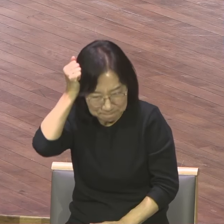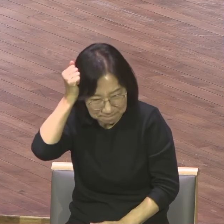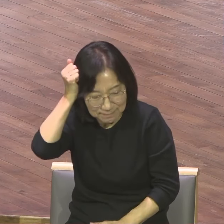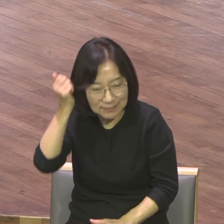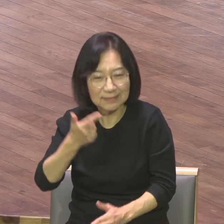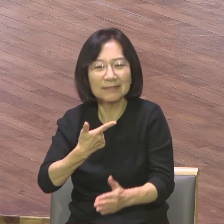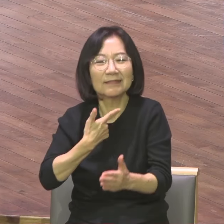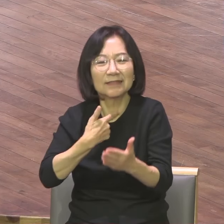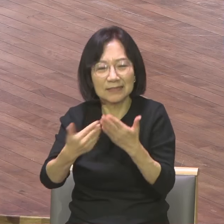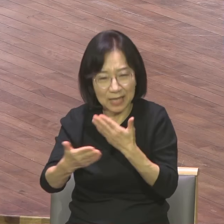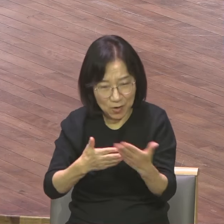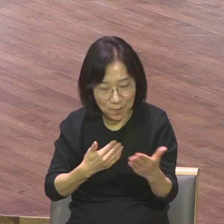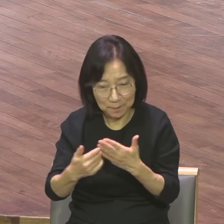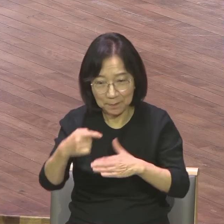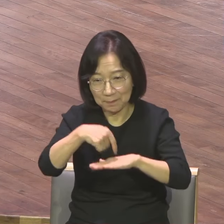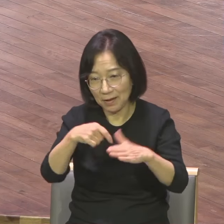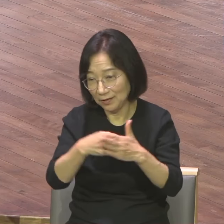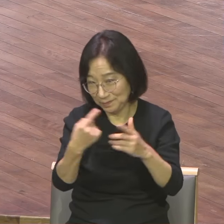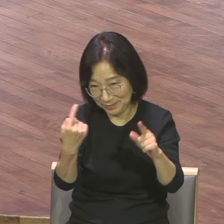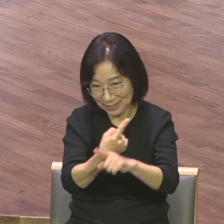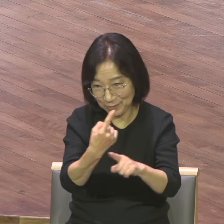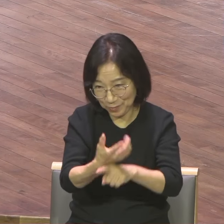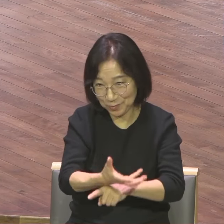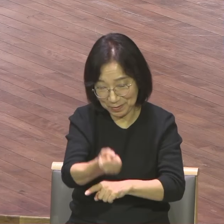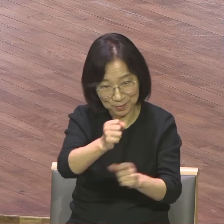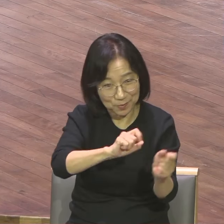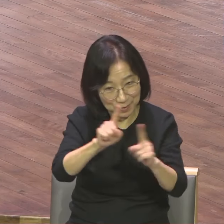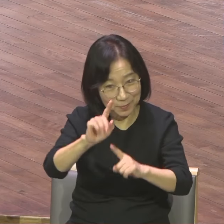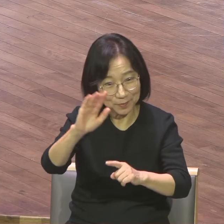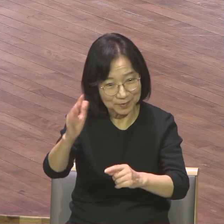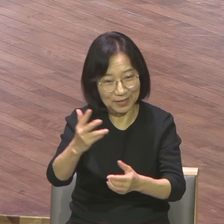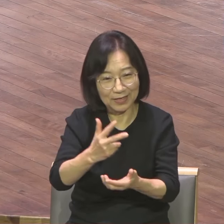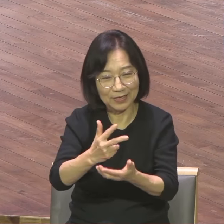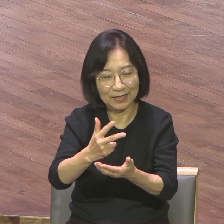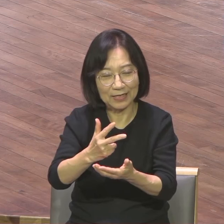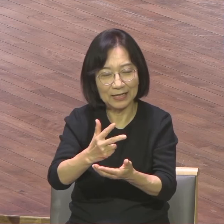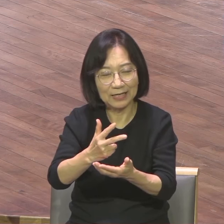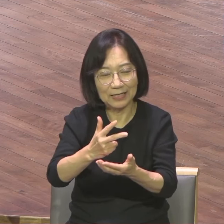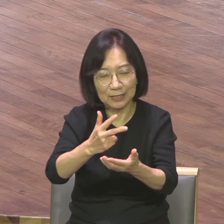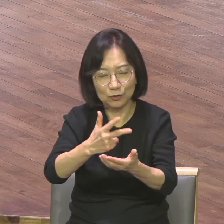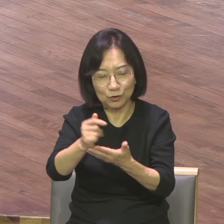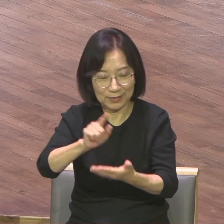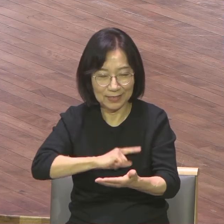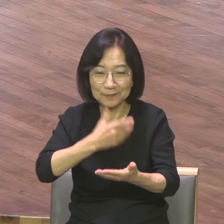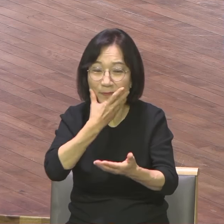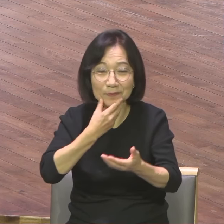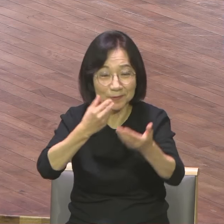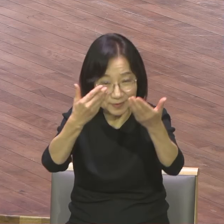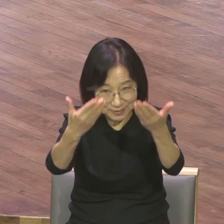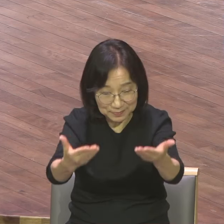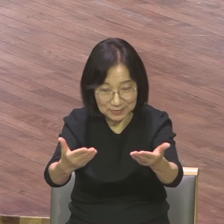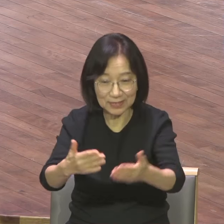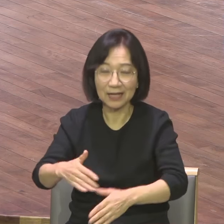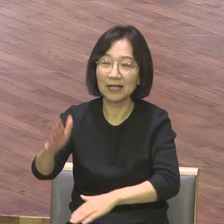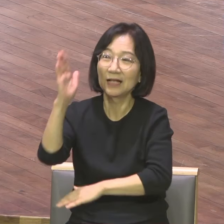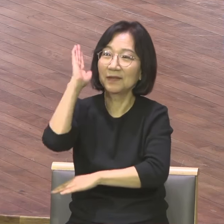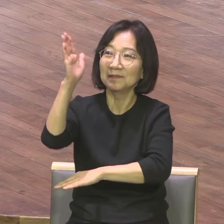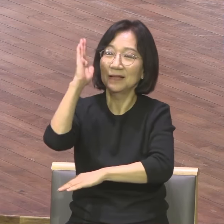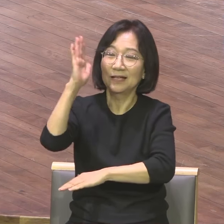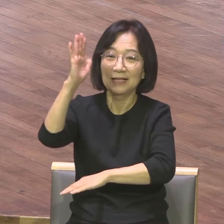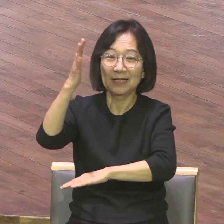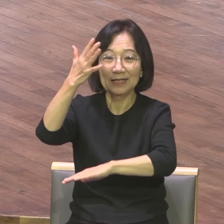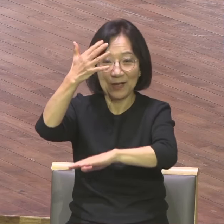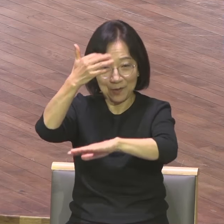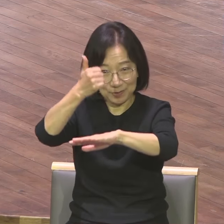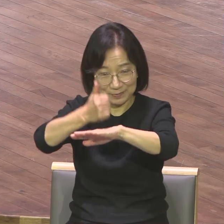체험하고 치유받고 회복되는 주역되기를 제물로 축복합니다. 결론입니다. 부부